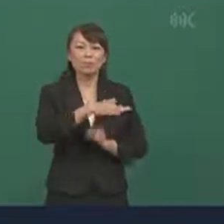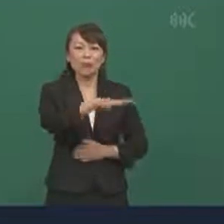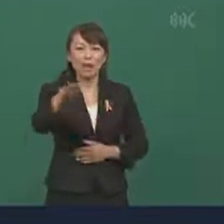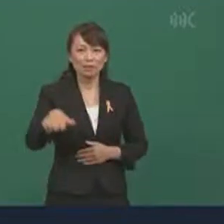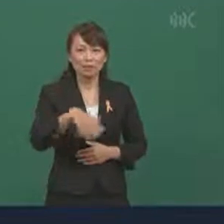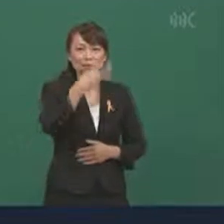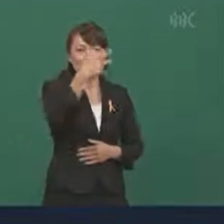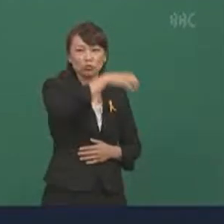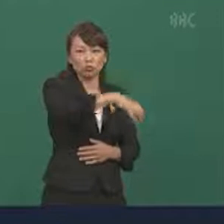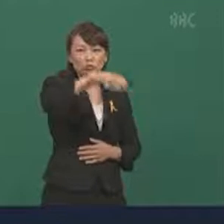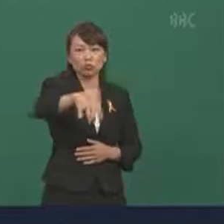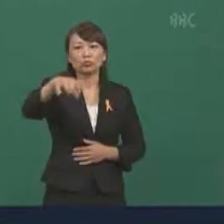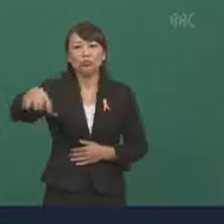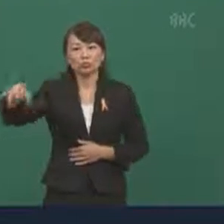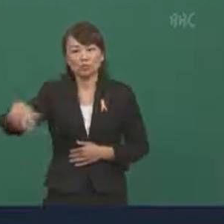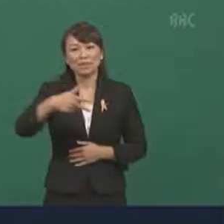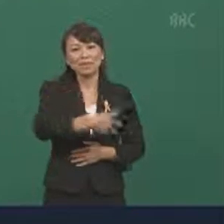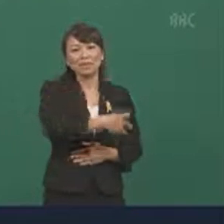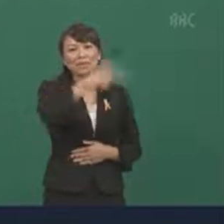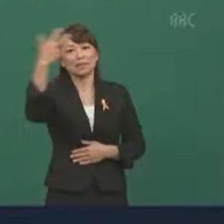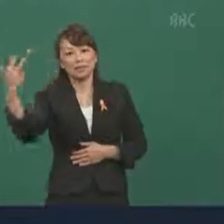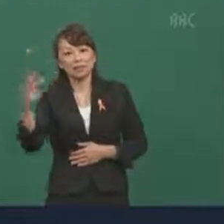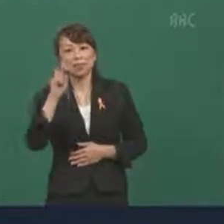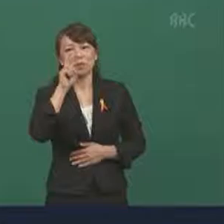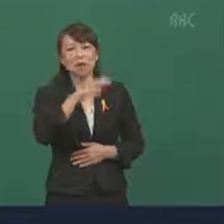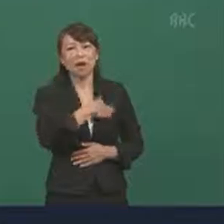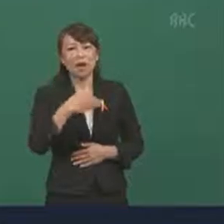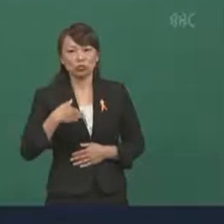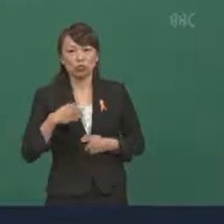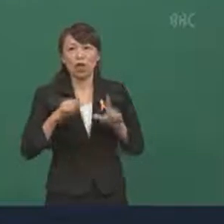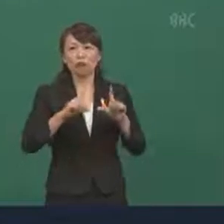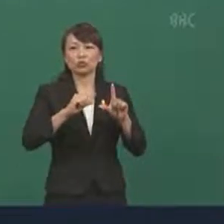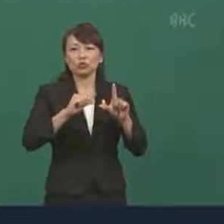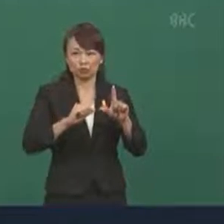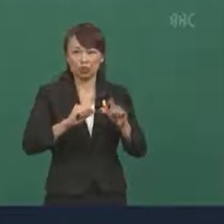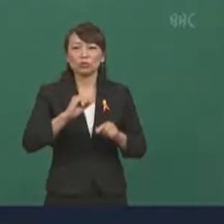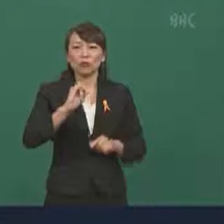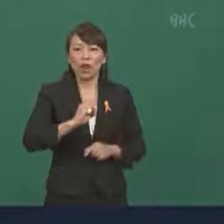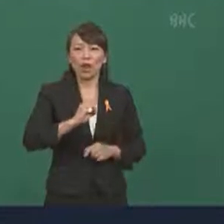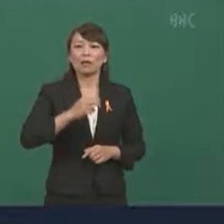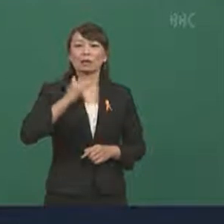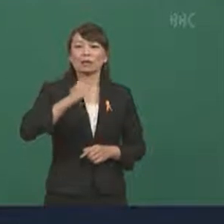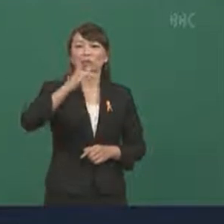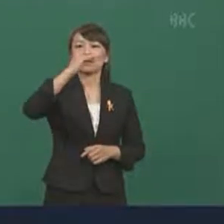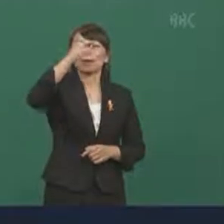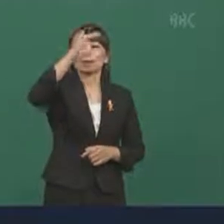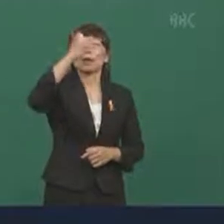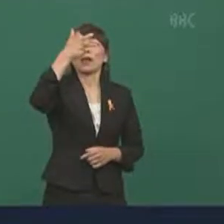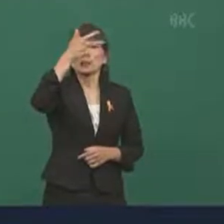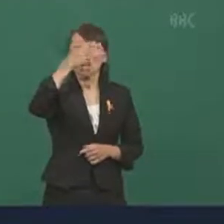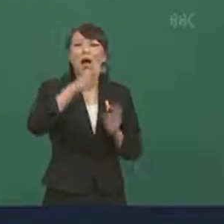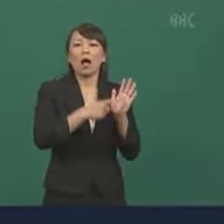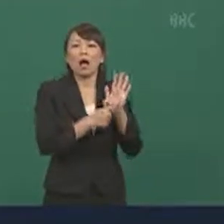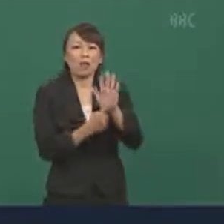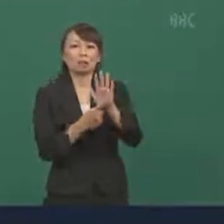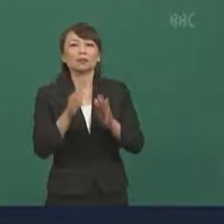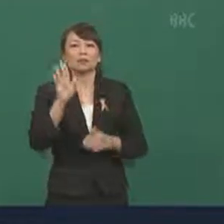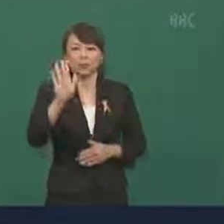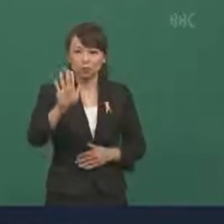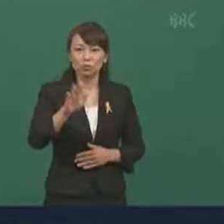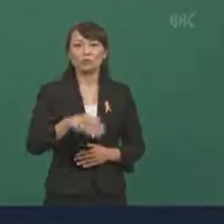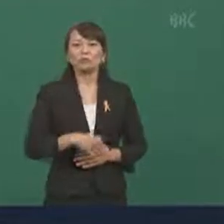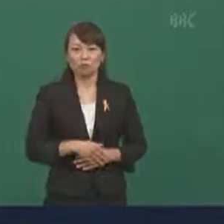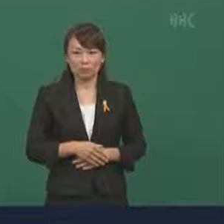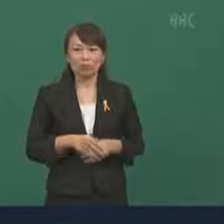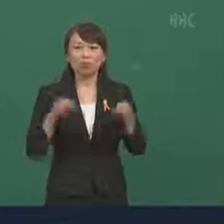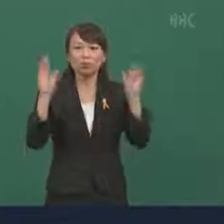ので、県内を7つのエリアに分け、虹が見られる確率を0から7の8段